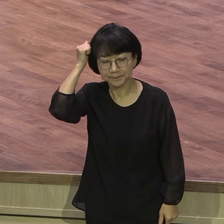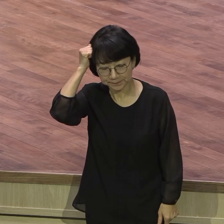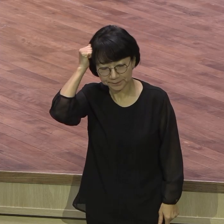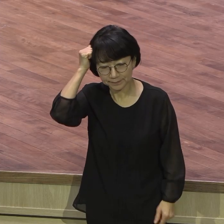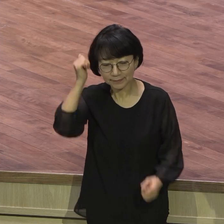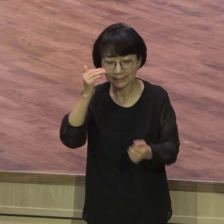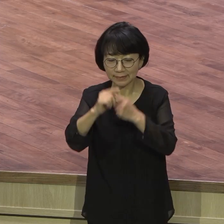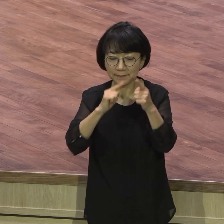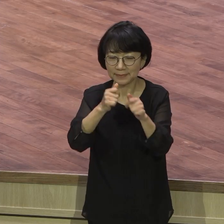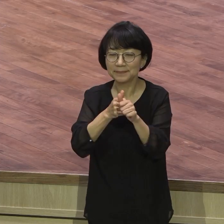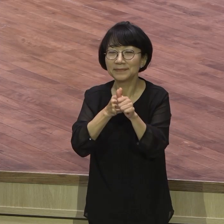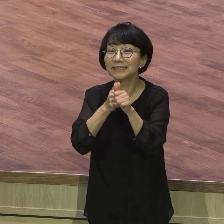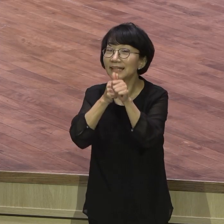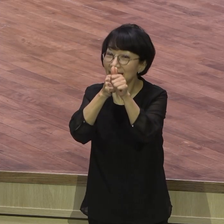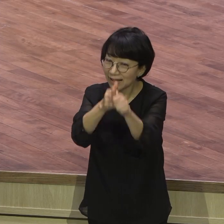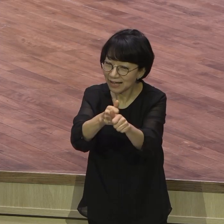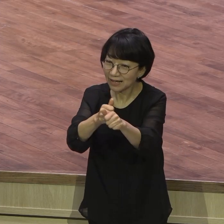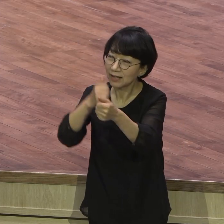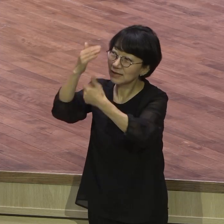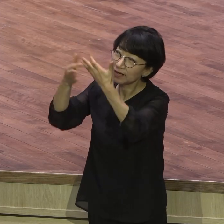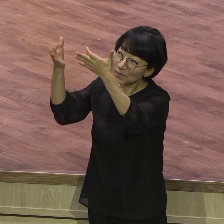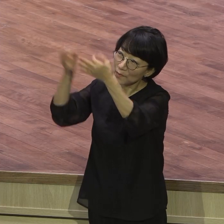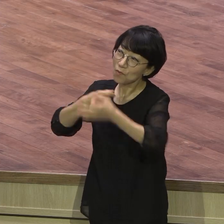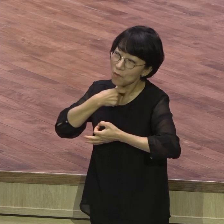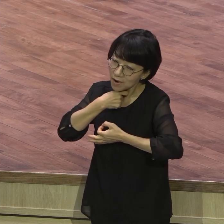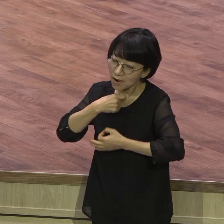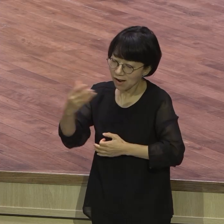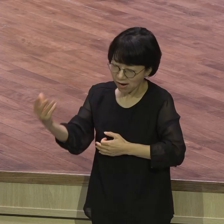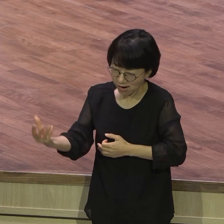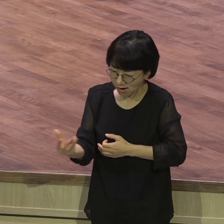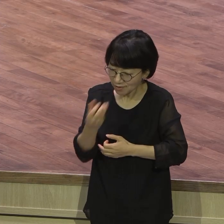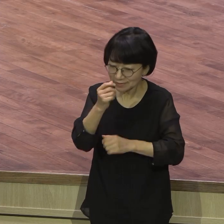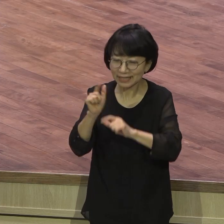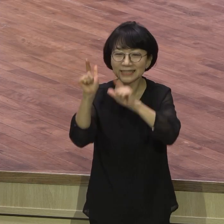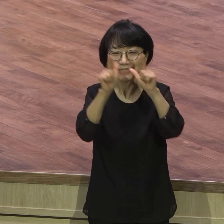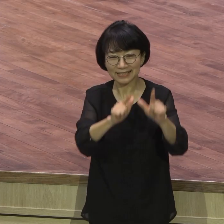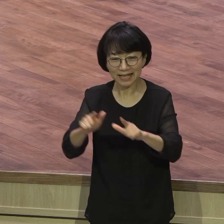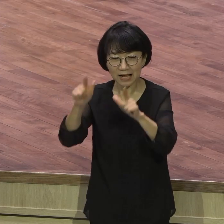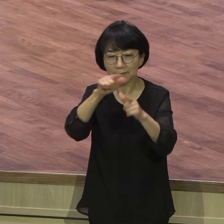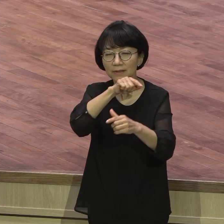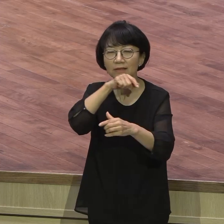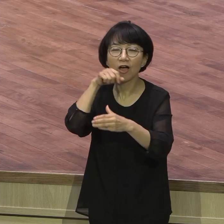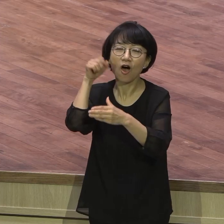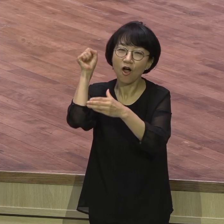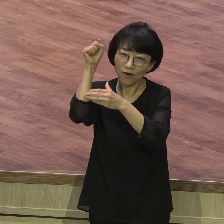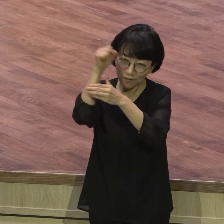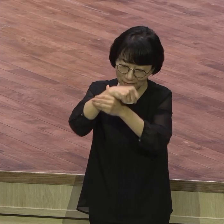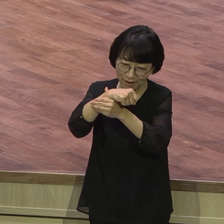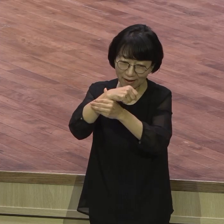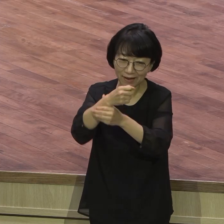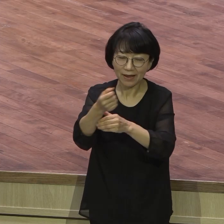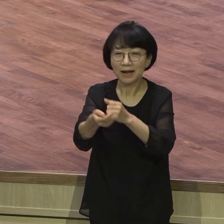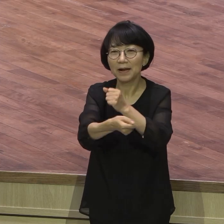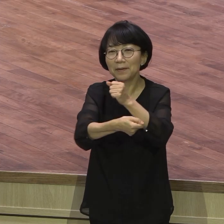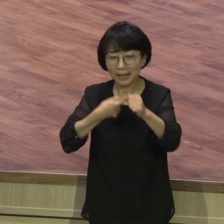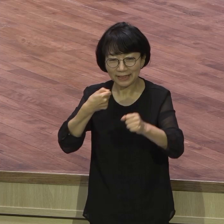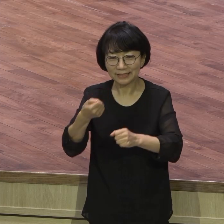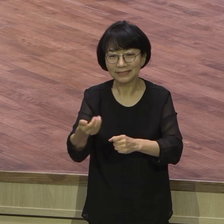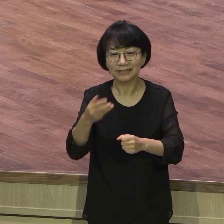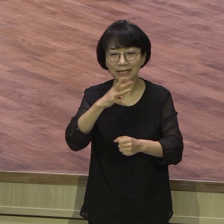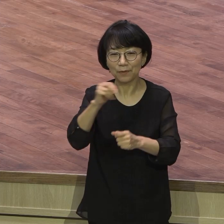따라가면서 하나님께서 원하시는 거룩한 삶의 열매를 맺는 그리 여운계 전성도 되기를 제모로